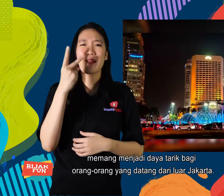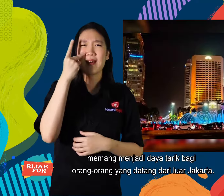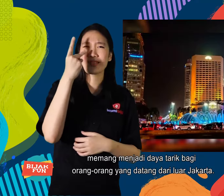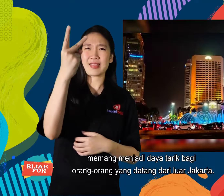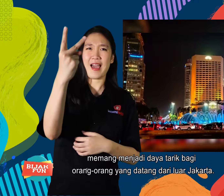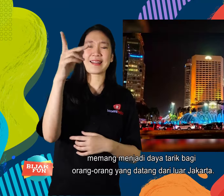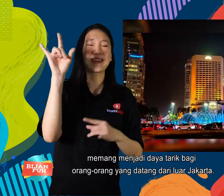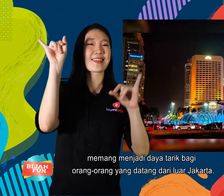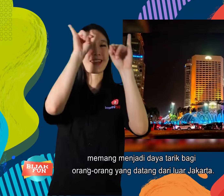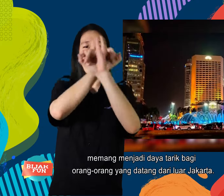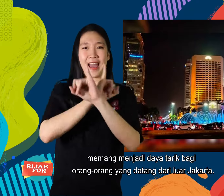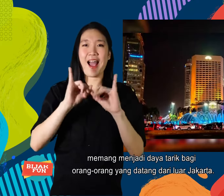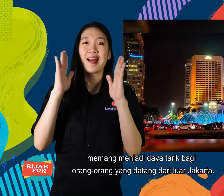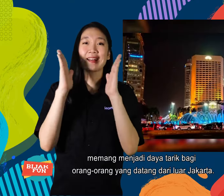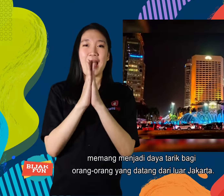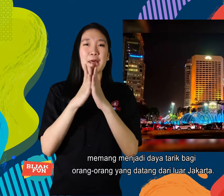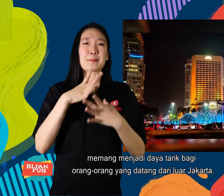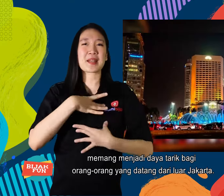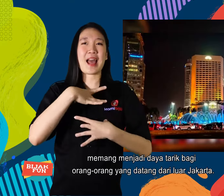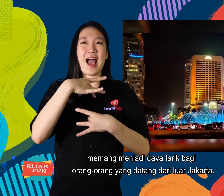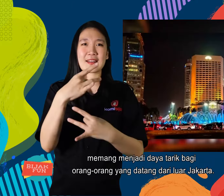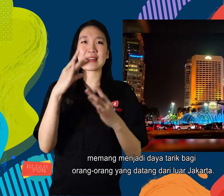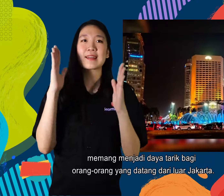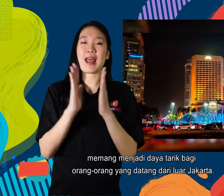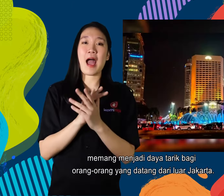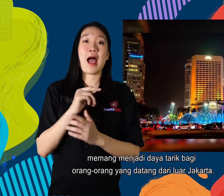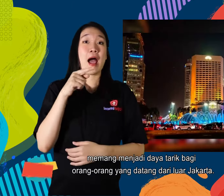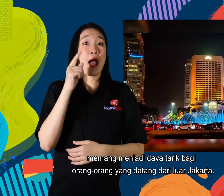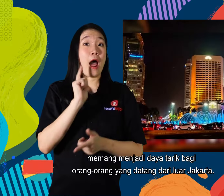memang menjadi daya tarik bagi orang-orang yang datang dari luar Jakarta.